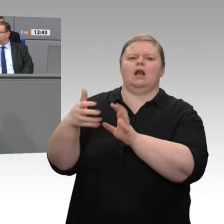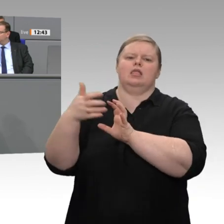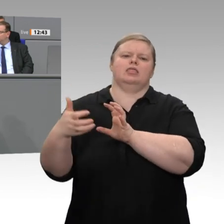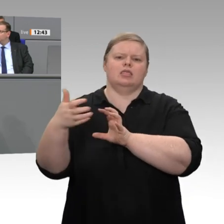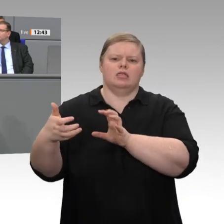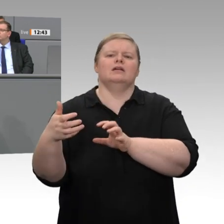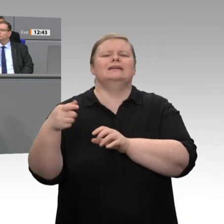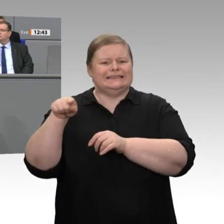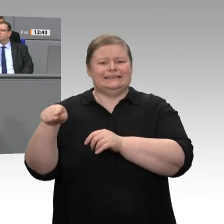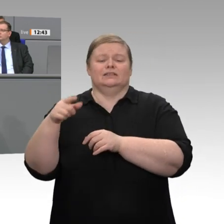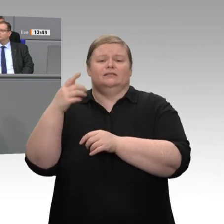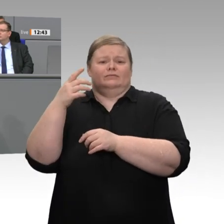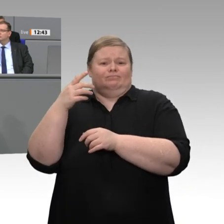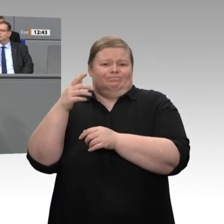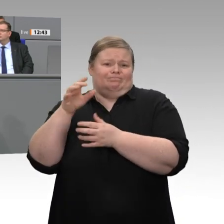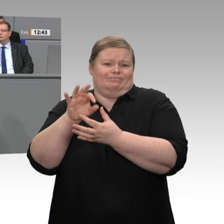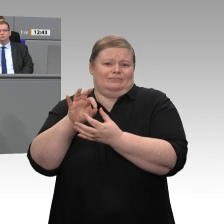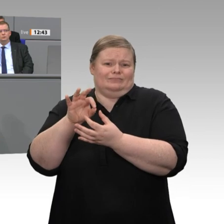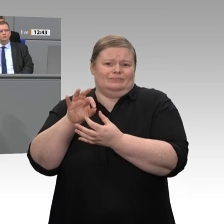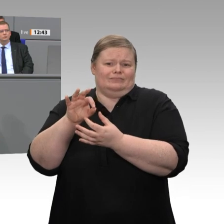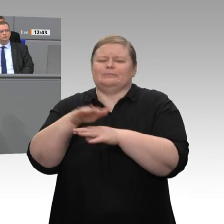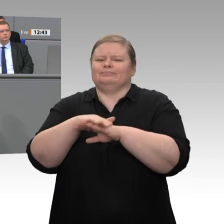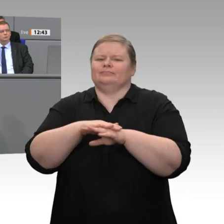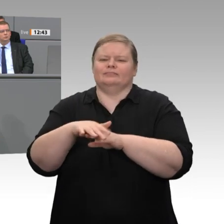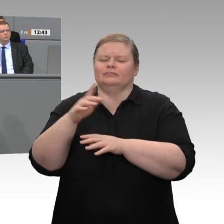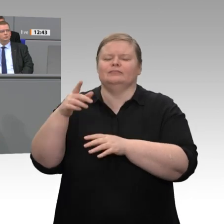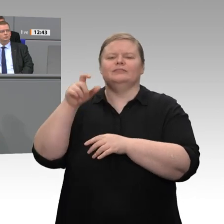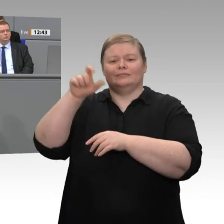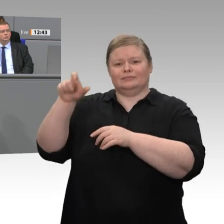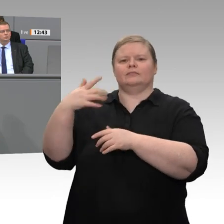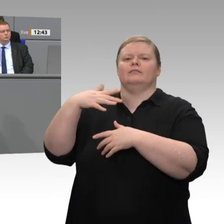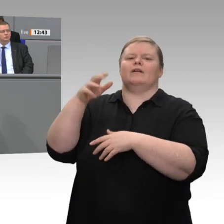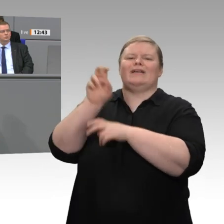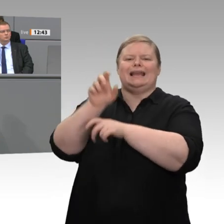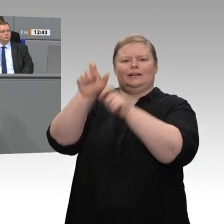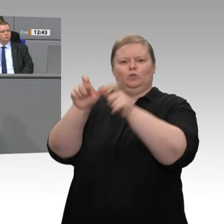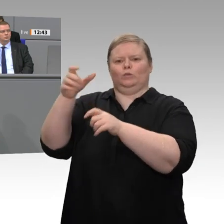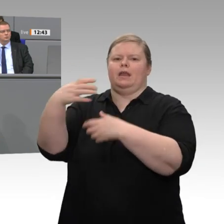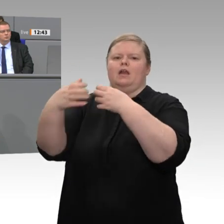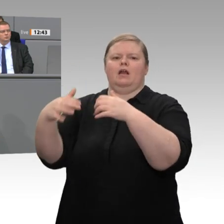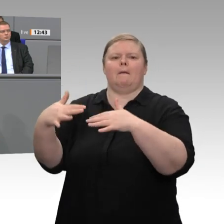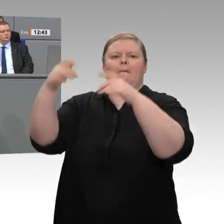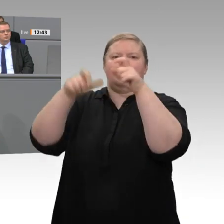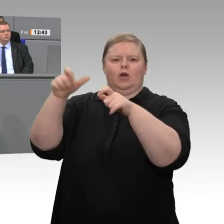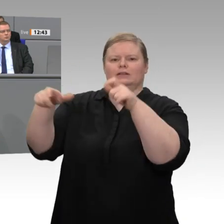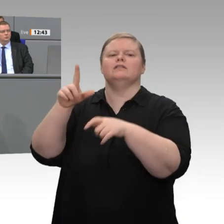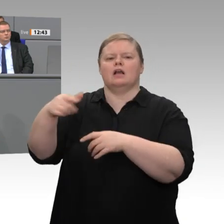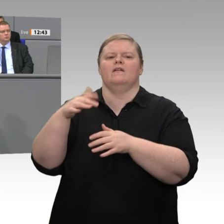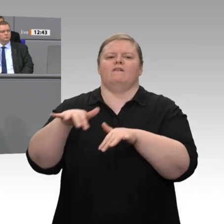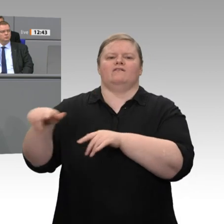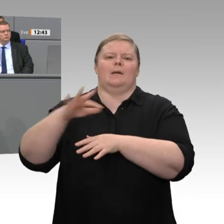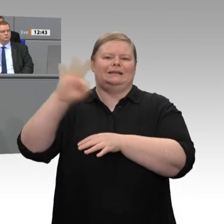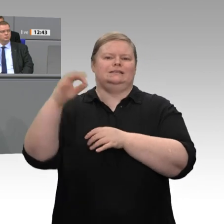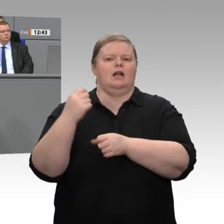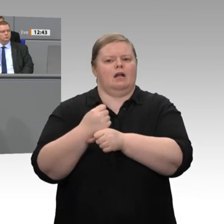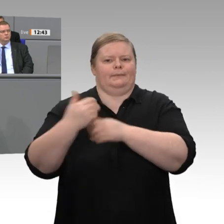Prüfung in den Staatsangehörigkeitsverfahren 50 zusätzliche Stellen bekommt. 50 zusätzliche Stellen. Und